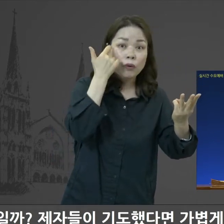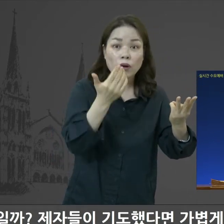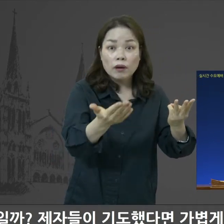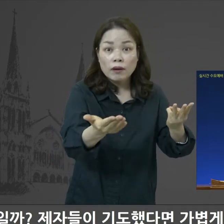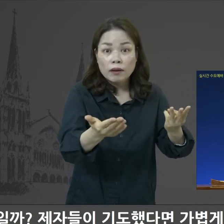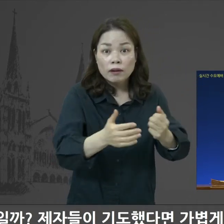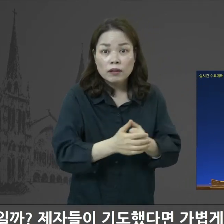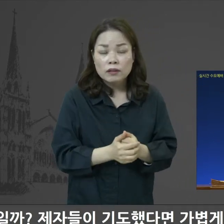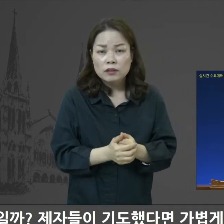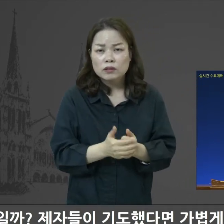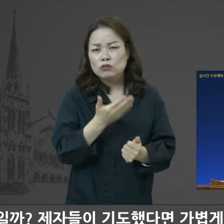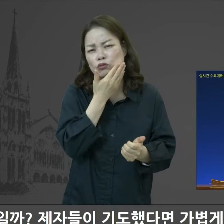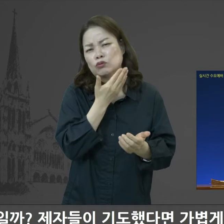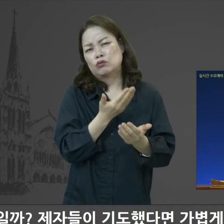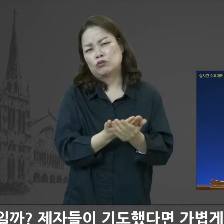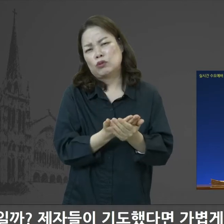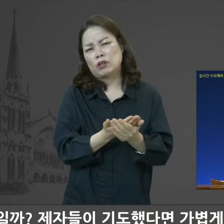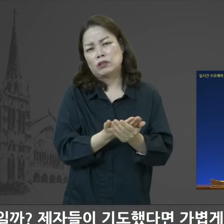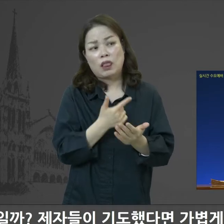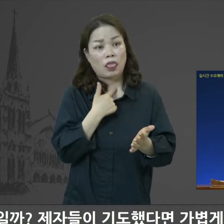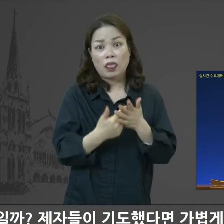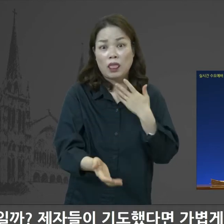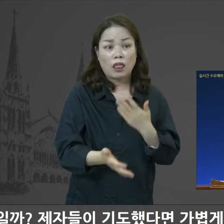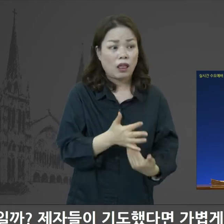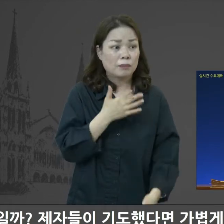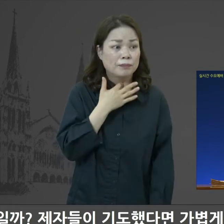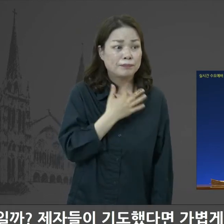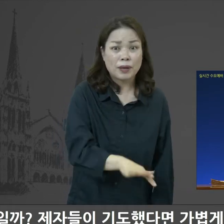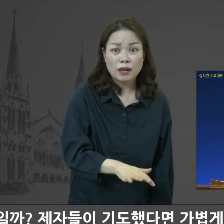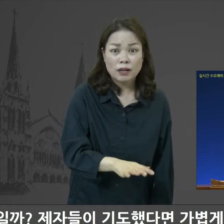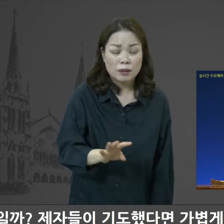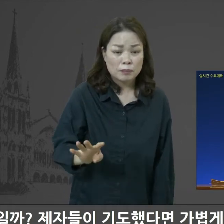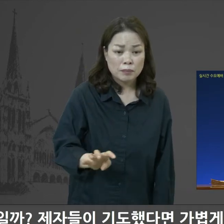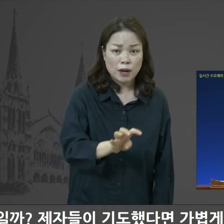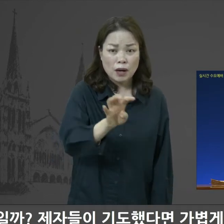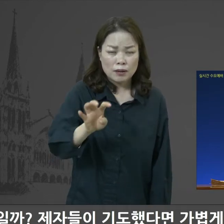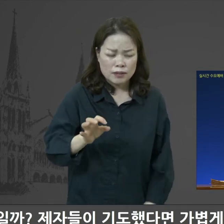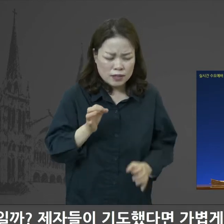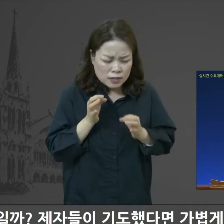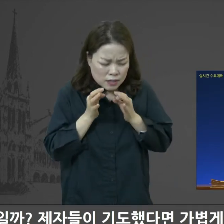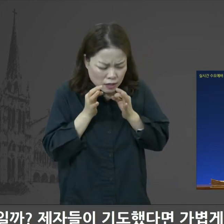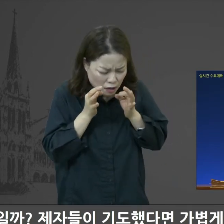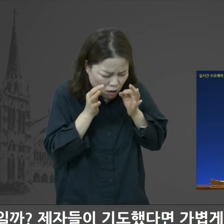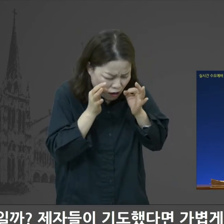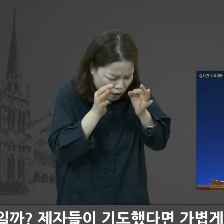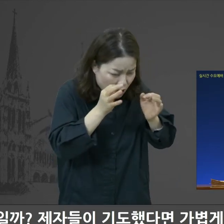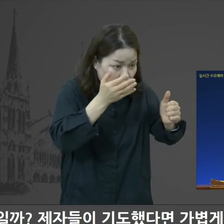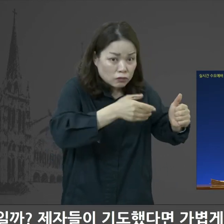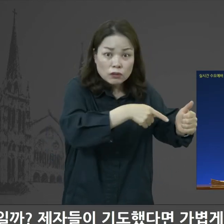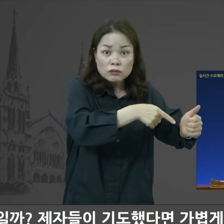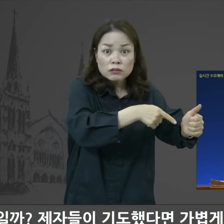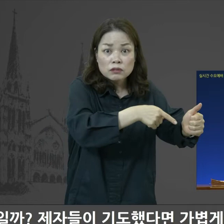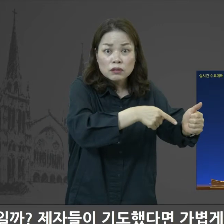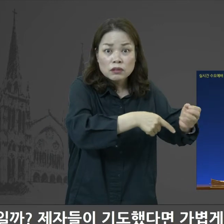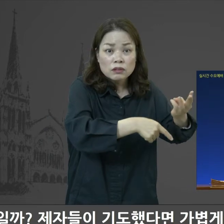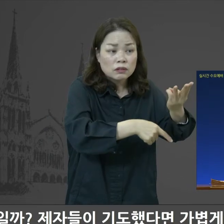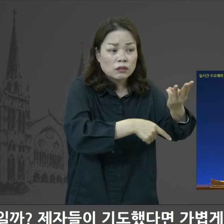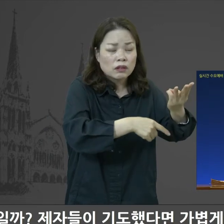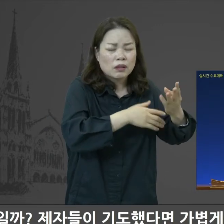이렇게 중요한 일, 단 한 번도 경험해보지 못했던 반복되는 예수님의 간곡한 요청에도